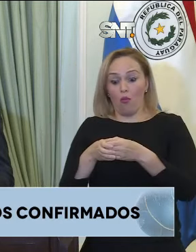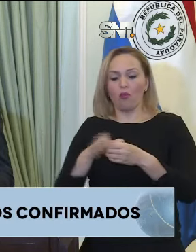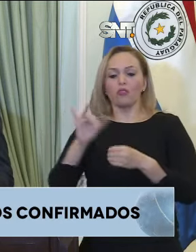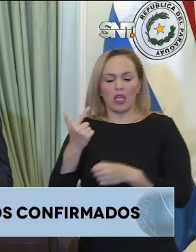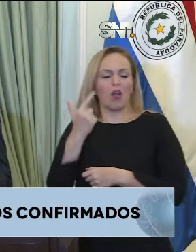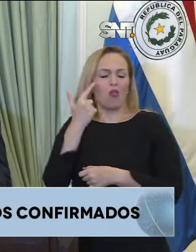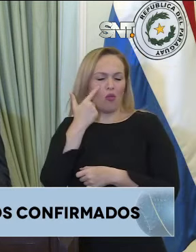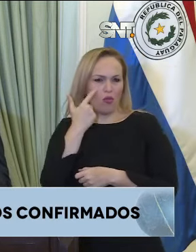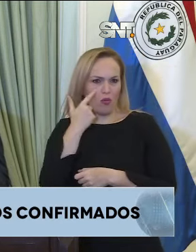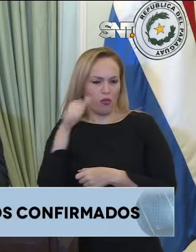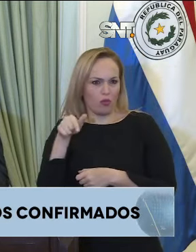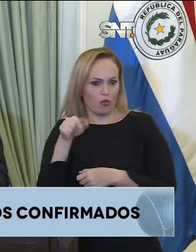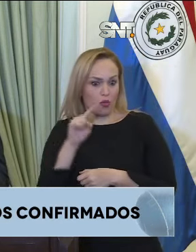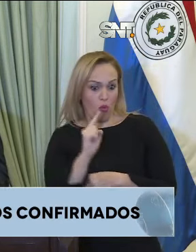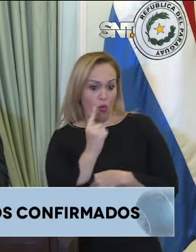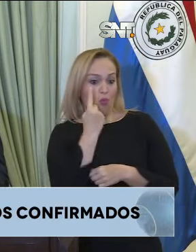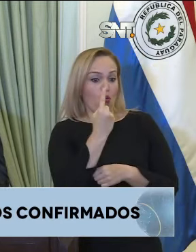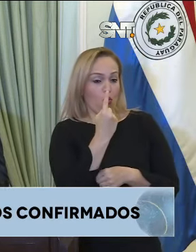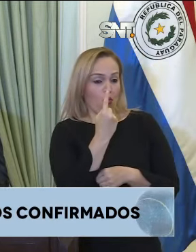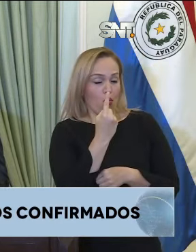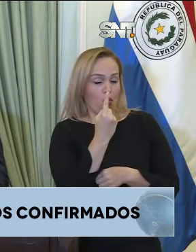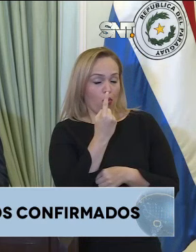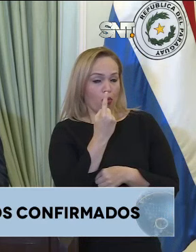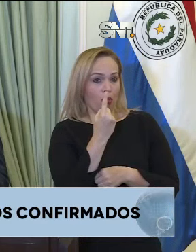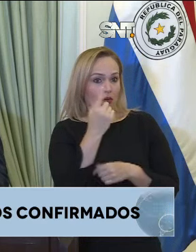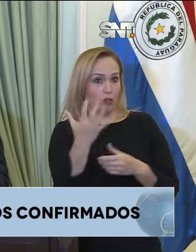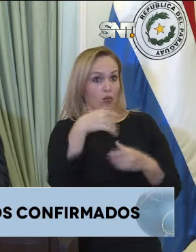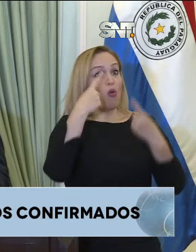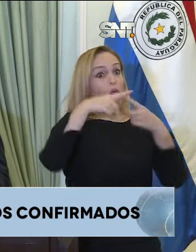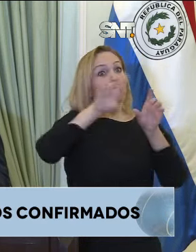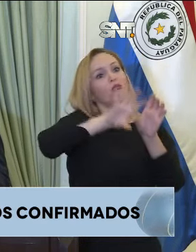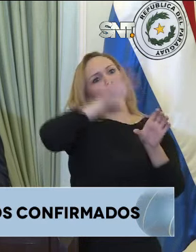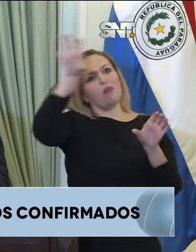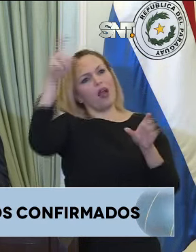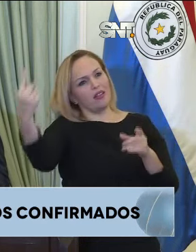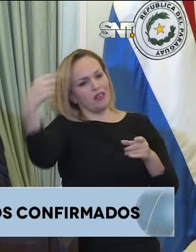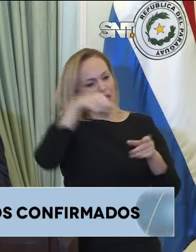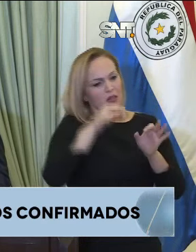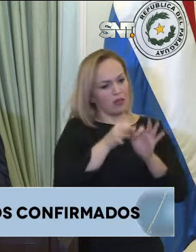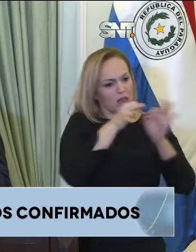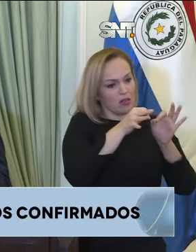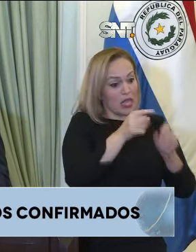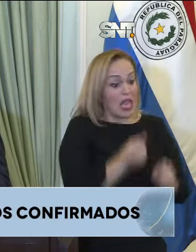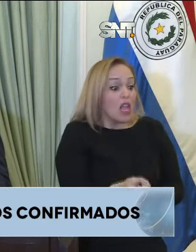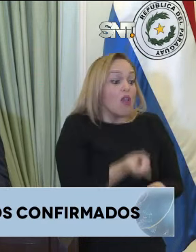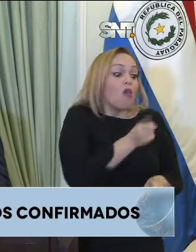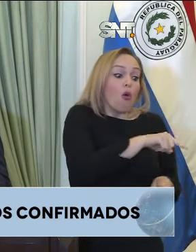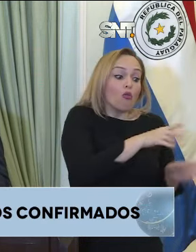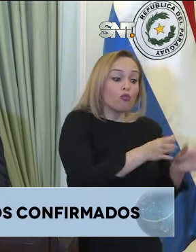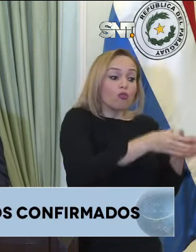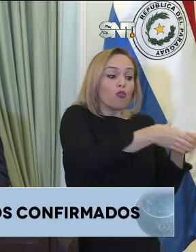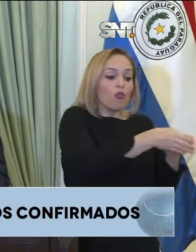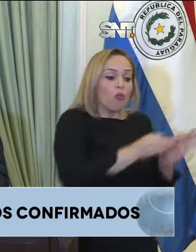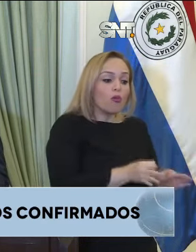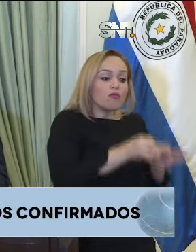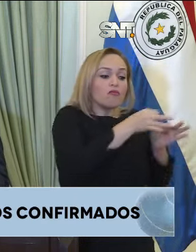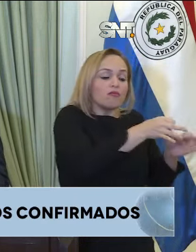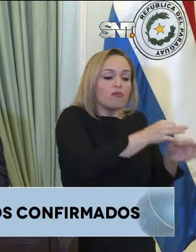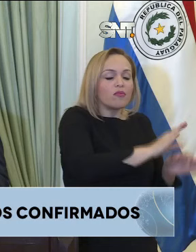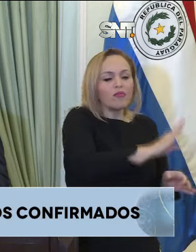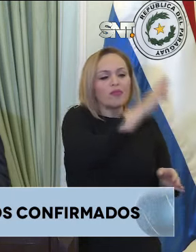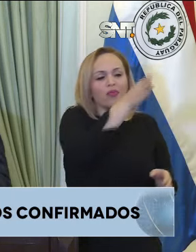conocidos. Tenemos uno proveniente del extranjero y uno de la comunidad que ha consultado en un hospital